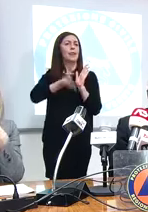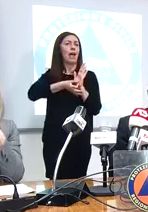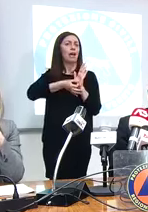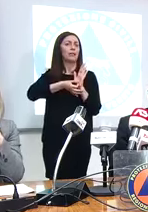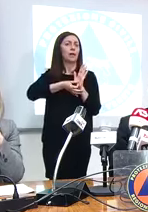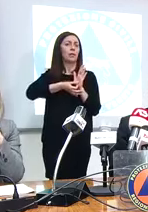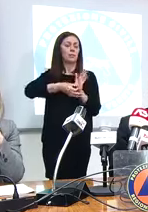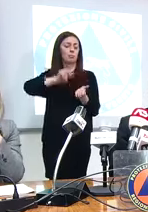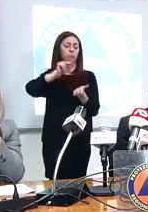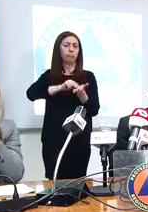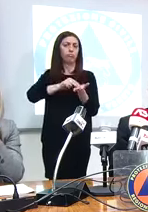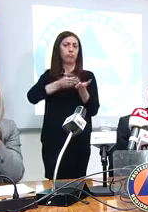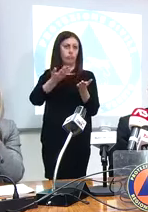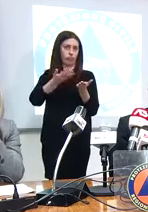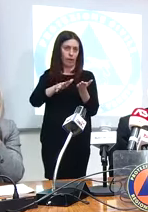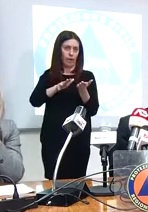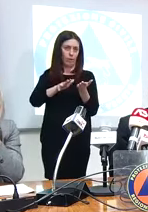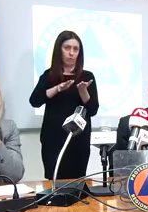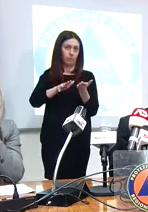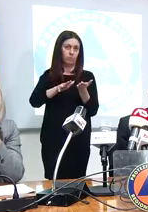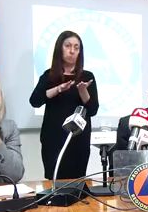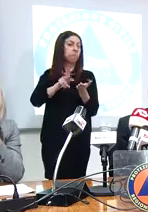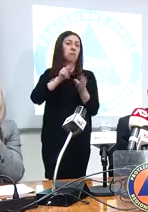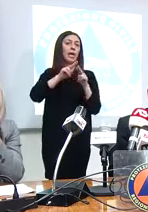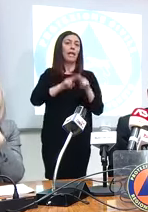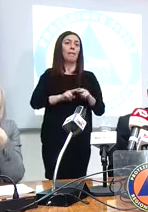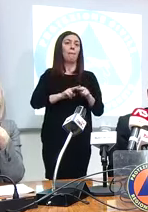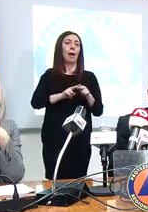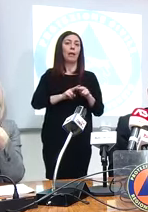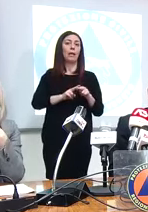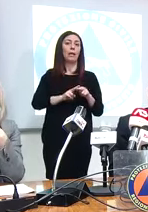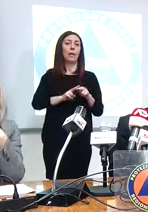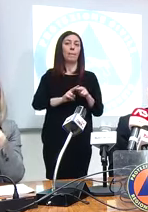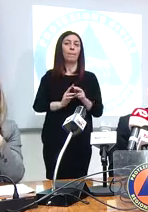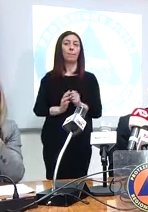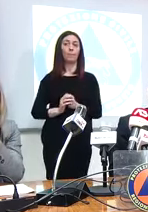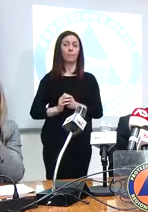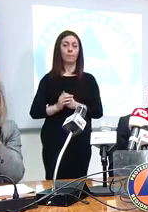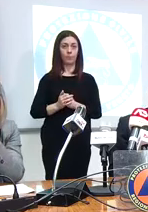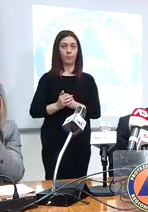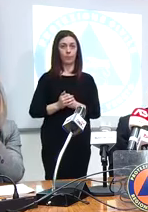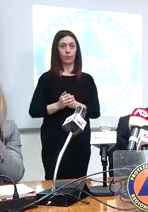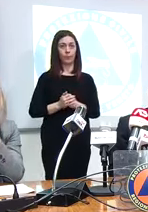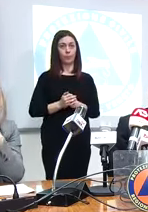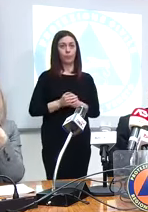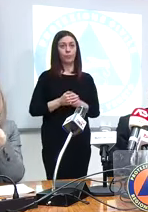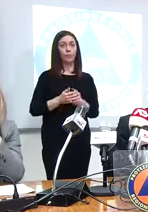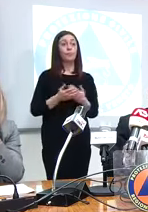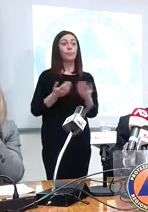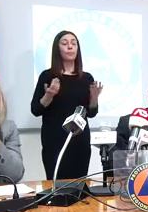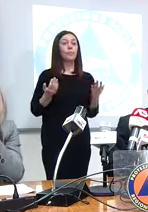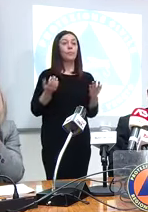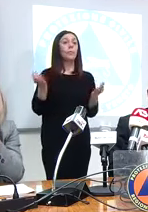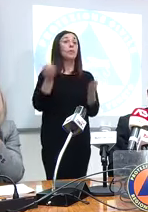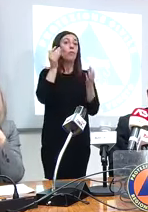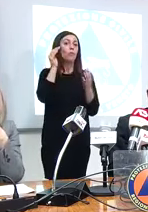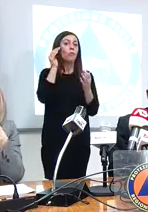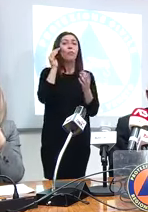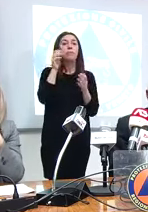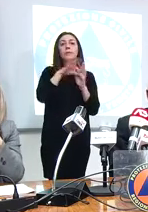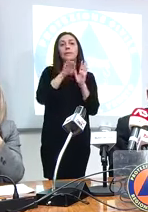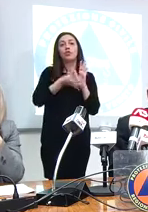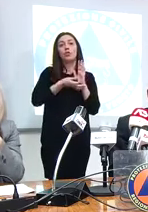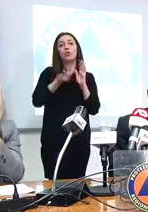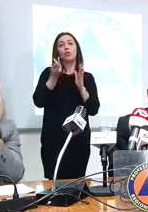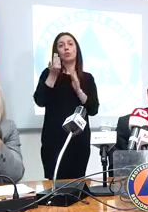la data per la prestazione viene mantenuta. Chi viene mantenuta la data, se è la data ovviamente a